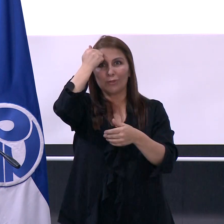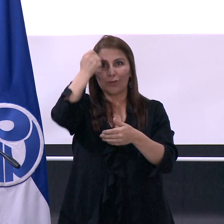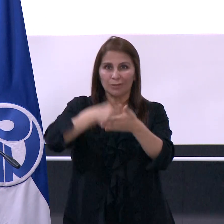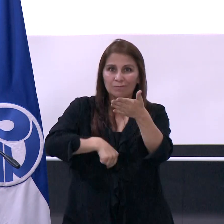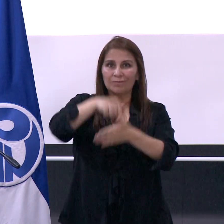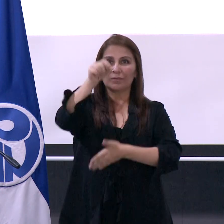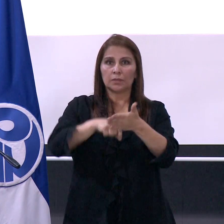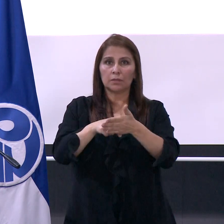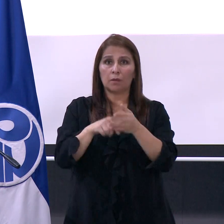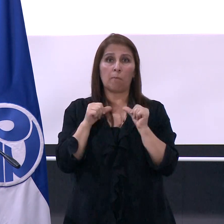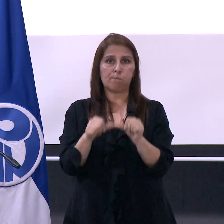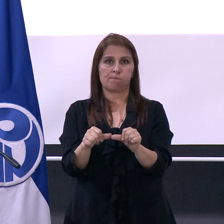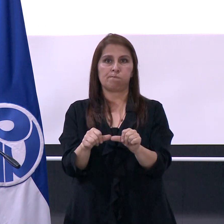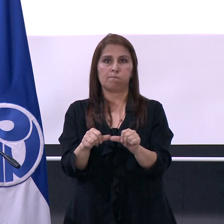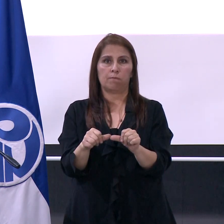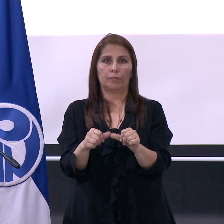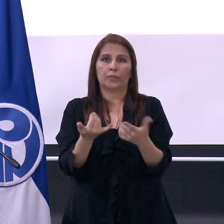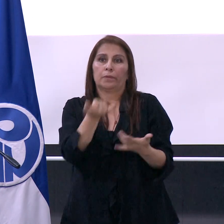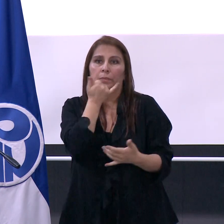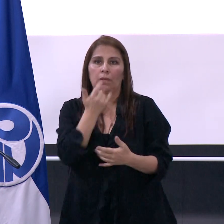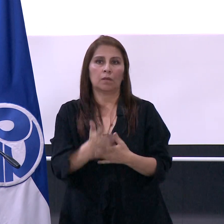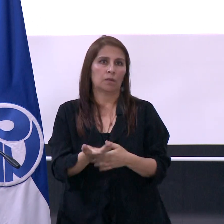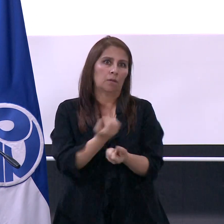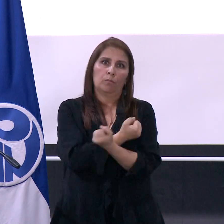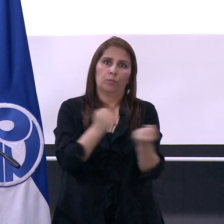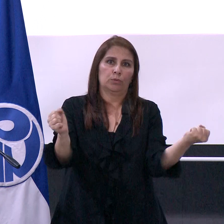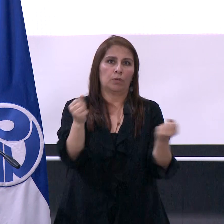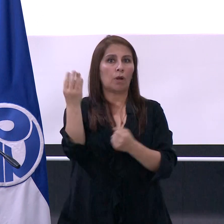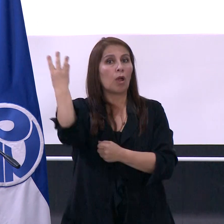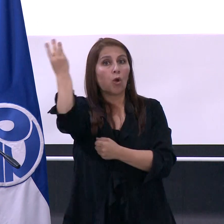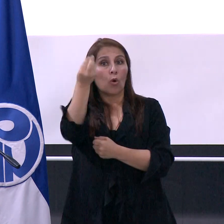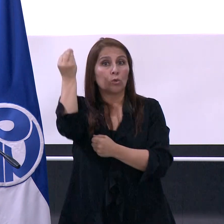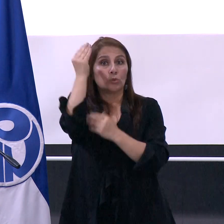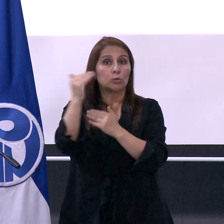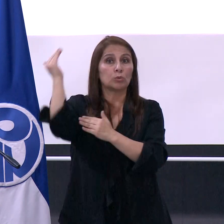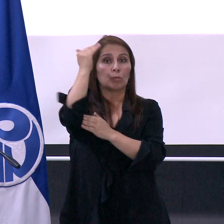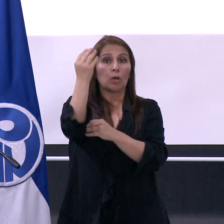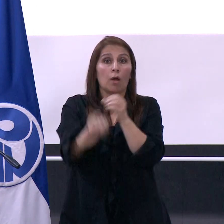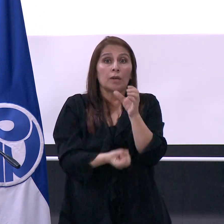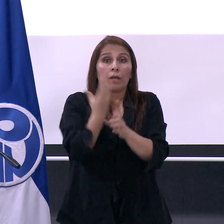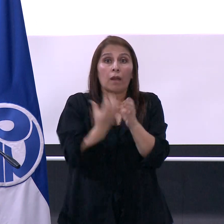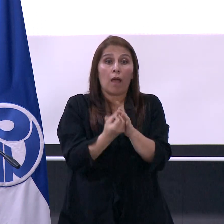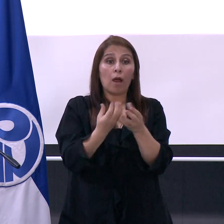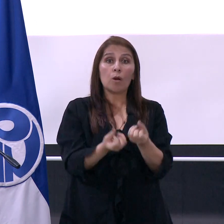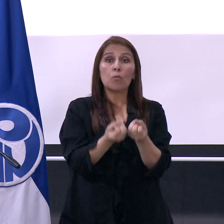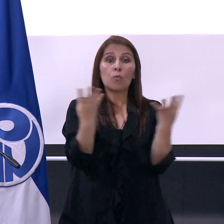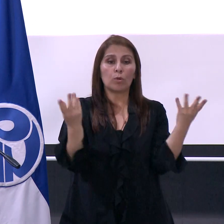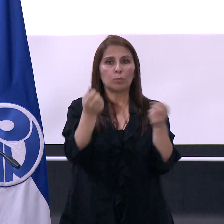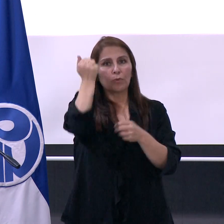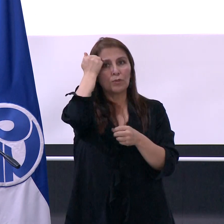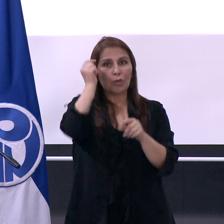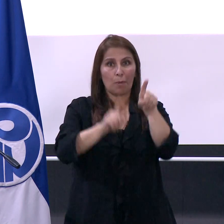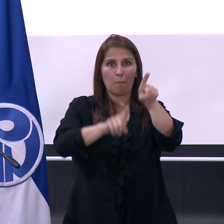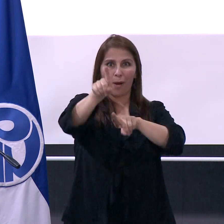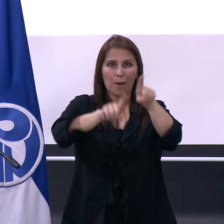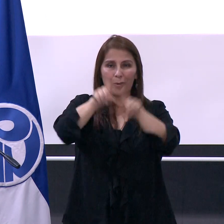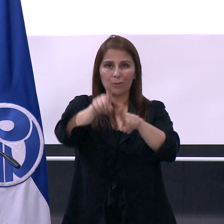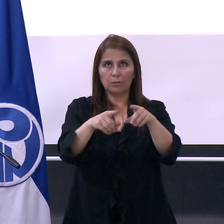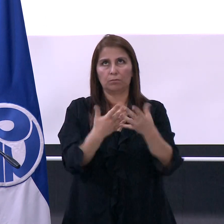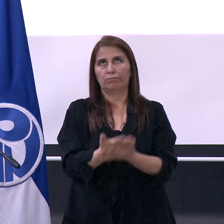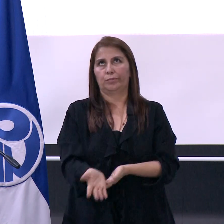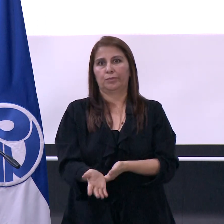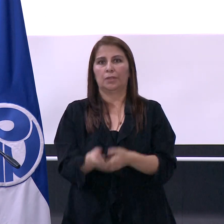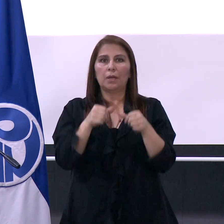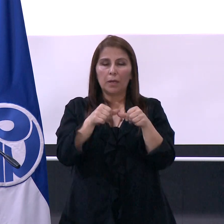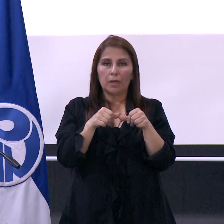presupuesto se hizo insuficiente cada vez más era inviable que el consejo superior aprobara la creación de nuevas plazas para vincular por concurso y de planta